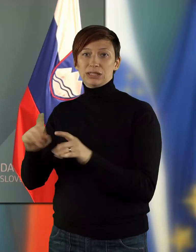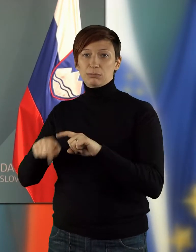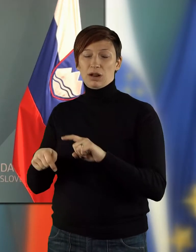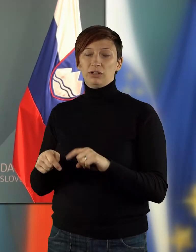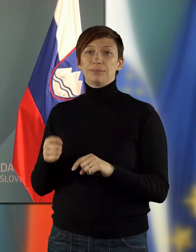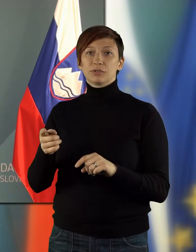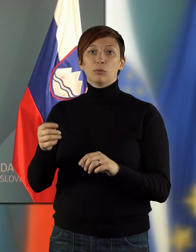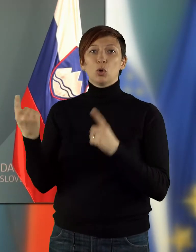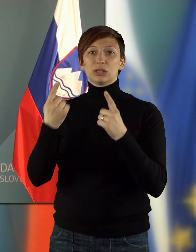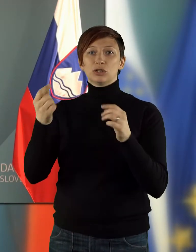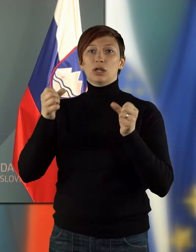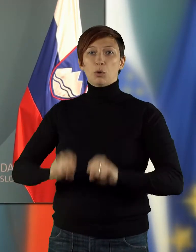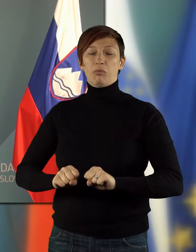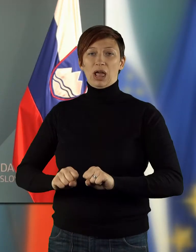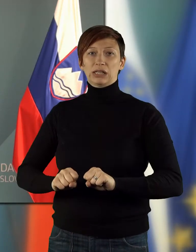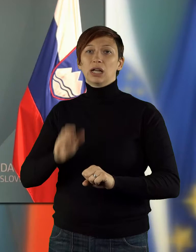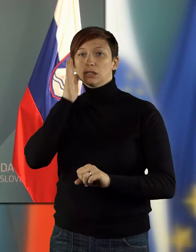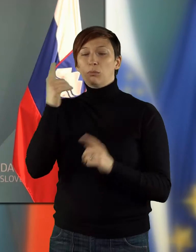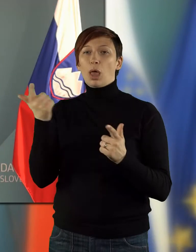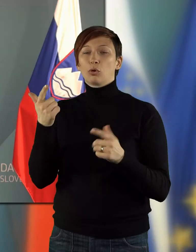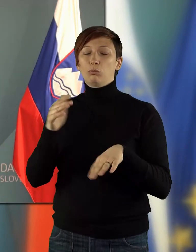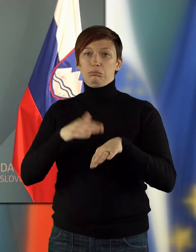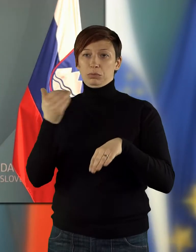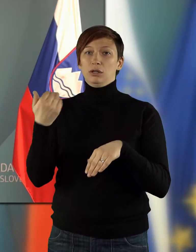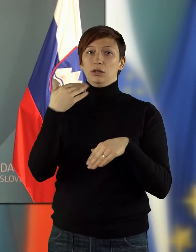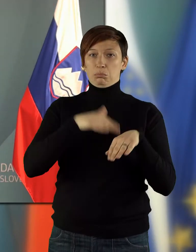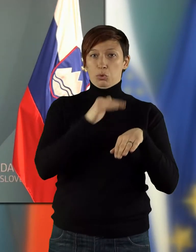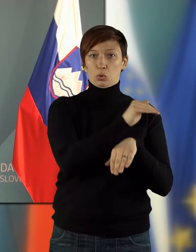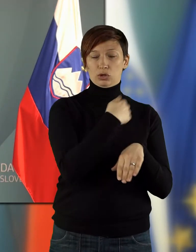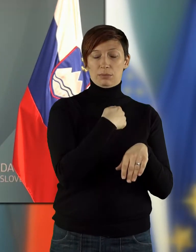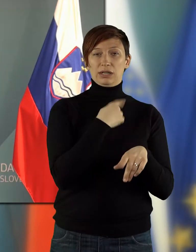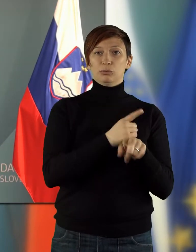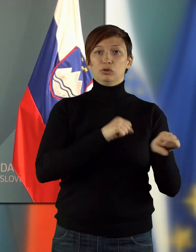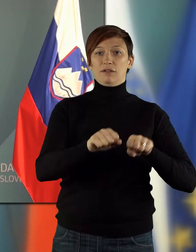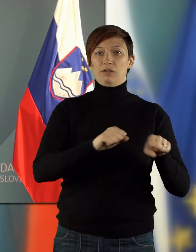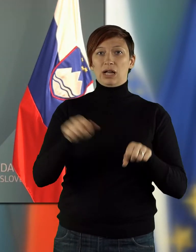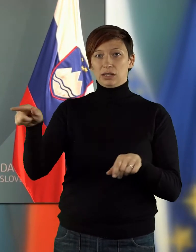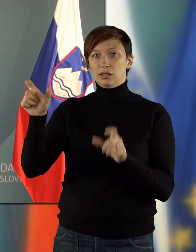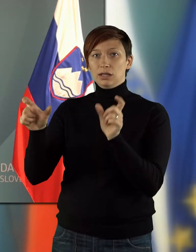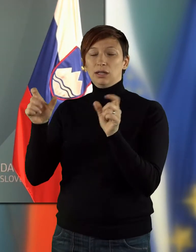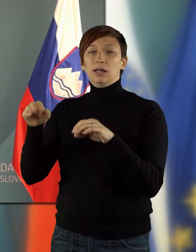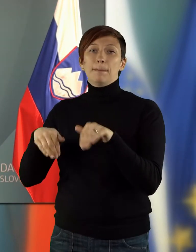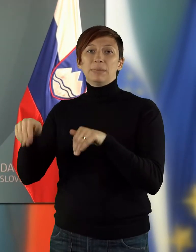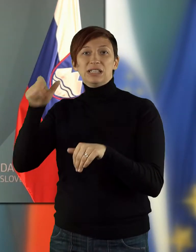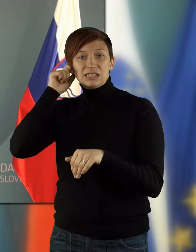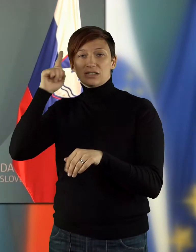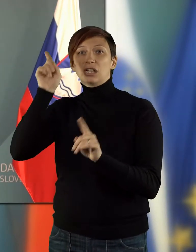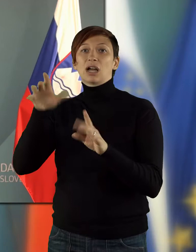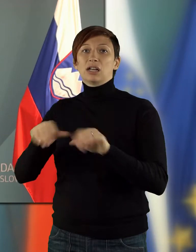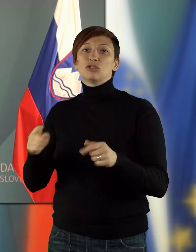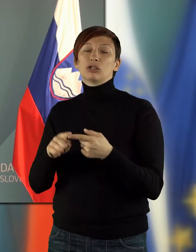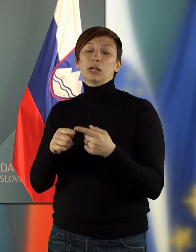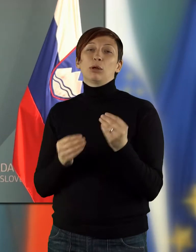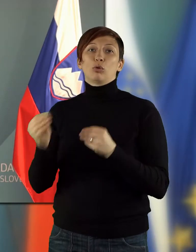red, da bo situacija obvladala, tako da bi bo lahko tehtno poročala in da bo potem tudi vlada in ona sama vedela, kaj nam je storiti, če je